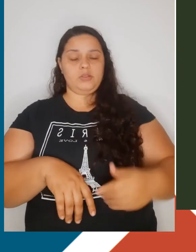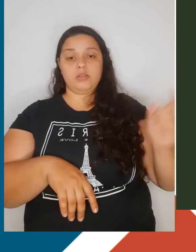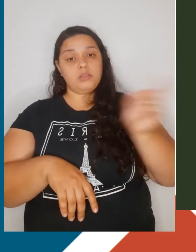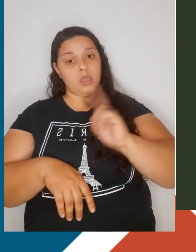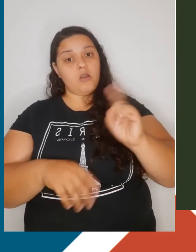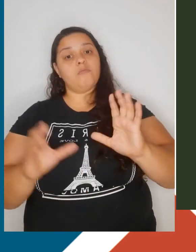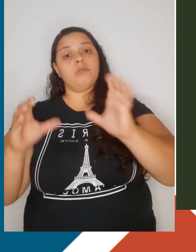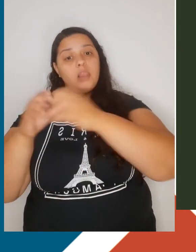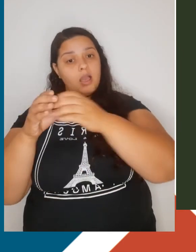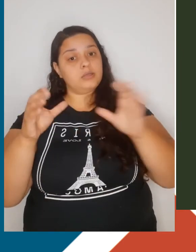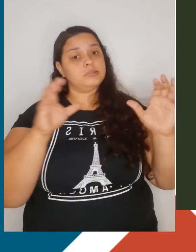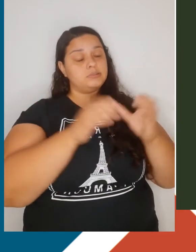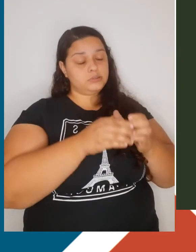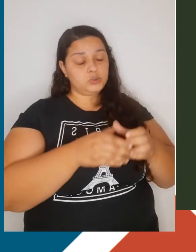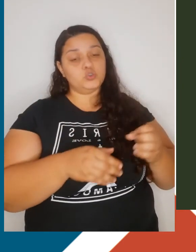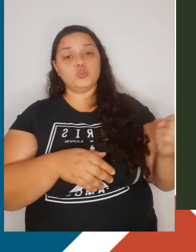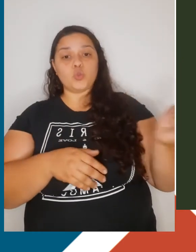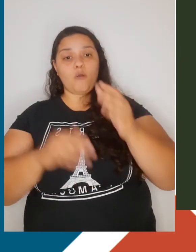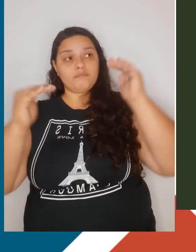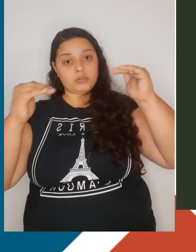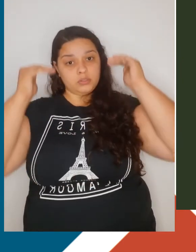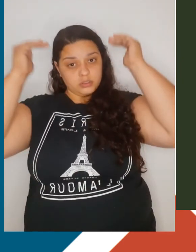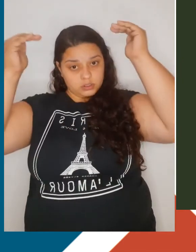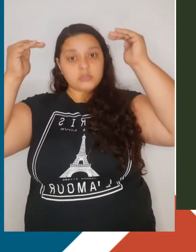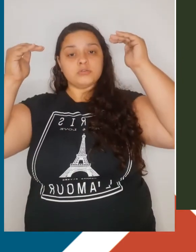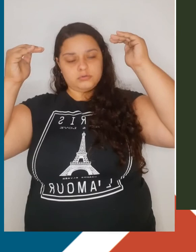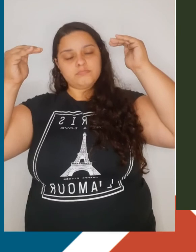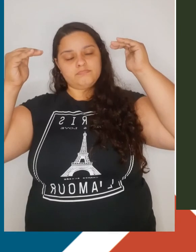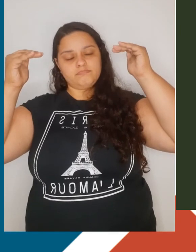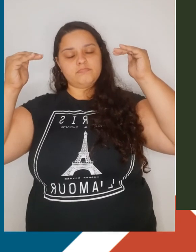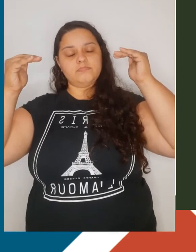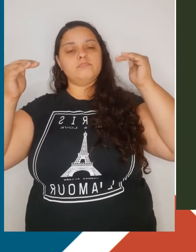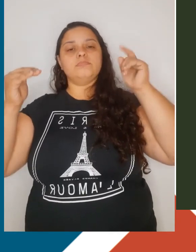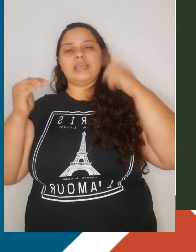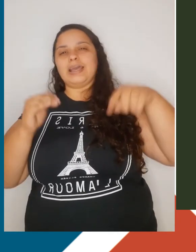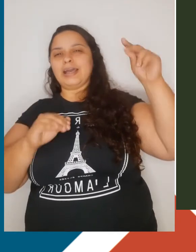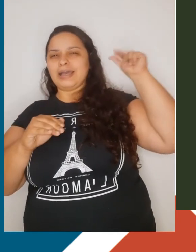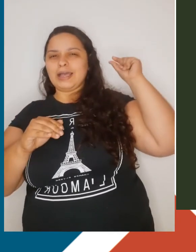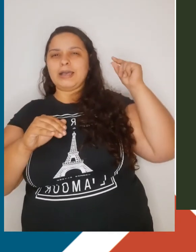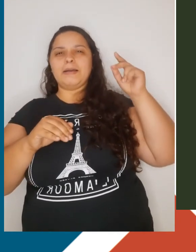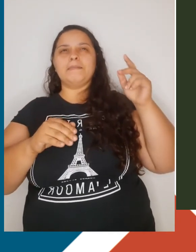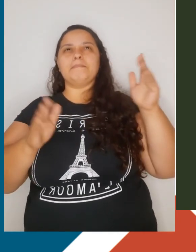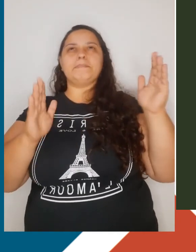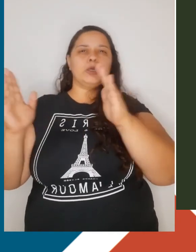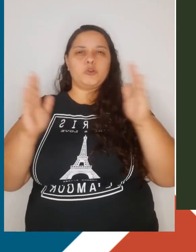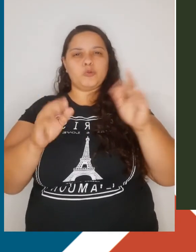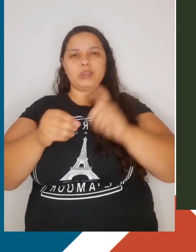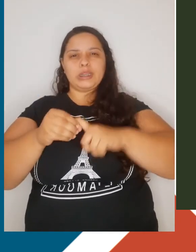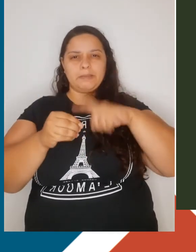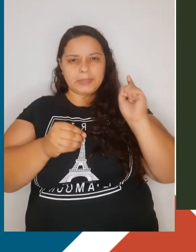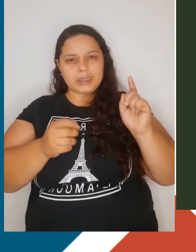continuaram governando. Foram classes dirigentes, foram as novas elites que se formularam, então, naquele período